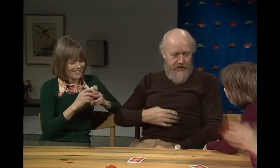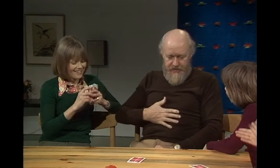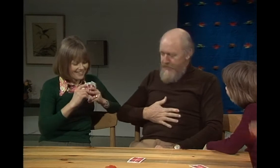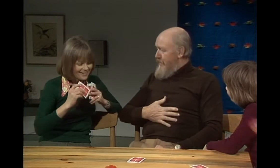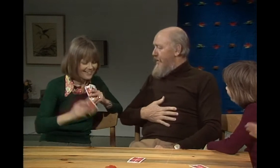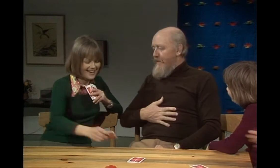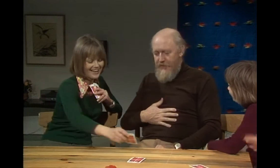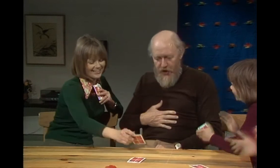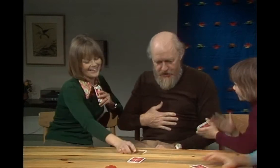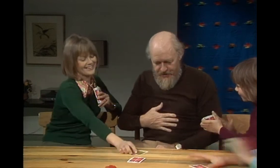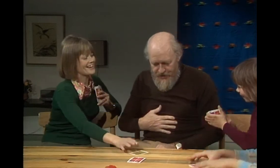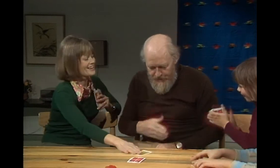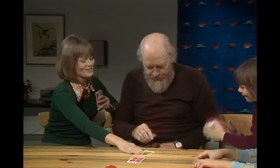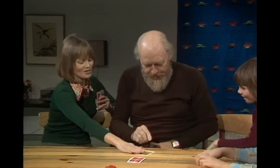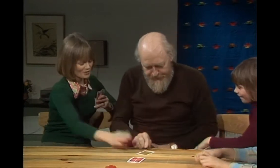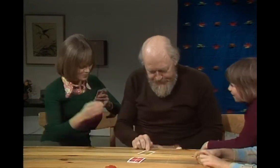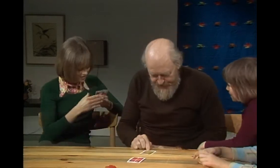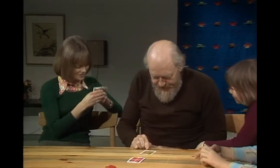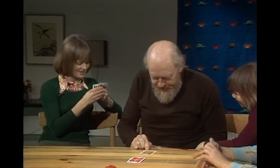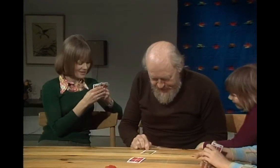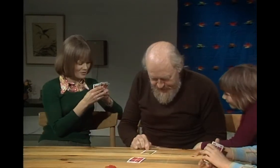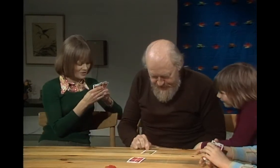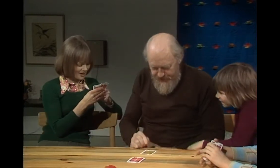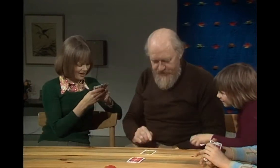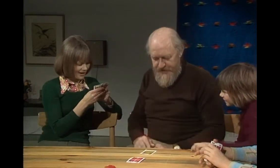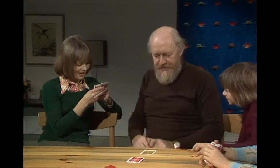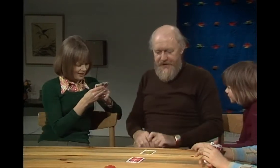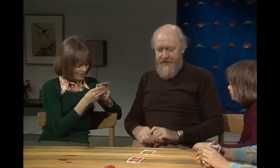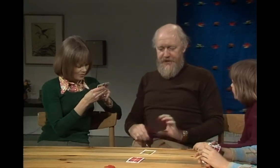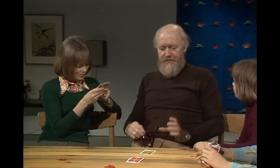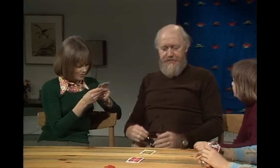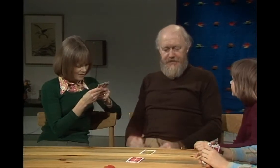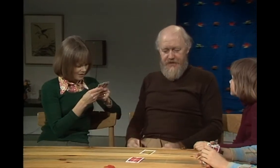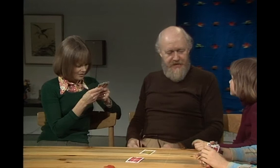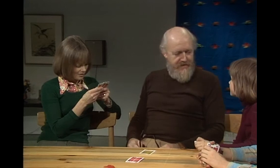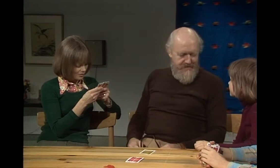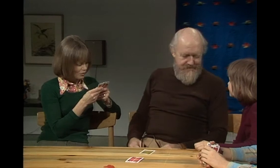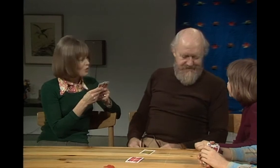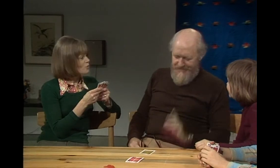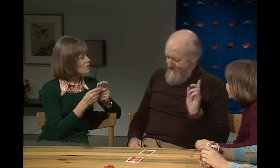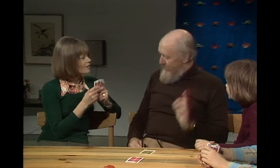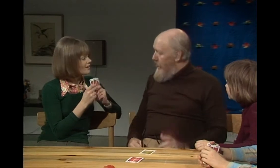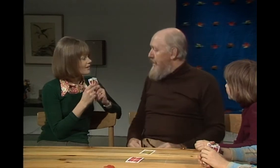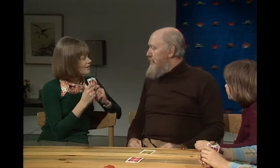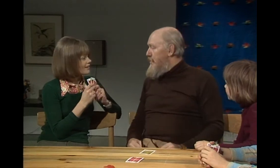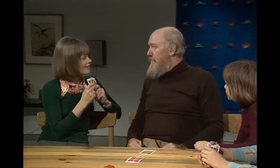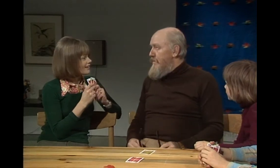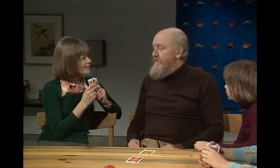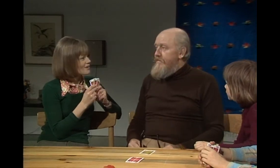Alldeles rätt. Varsågod, det har vunnit. Tackar, det har vunnit. Det var lätt. Nu ska vi se. Du. Du. Ja, det